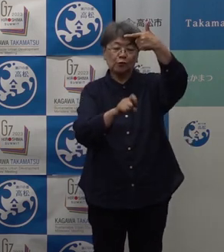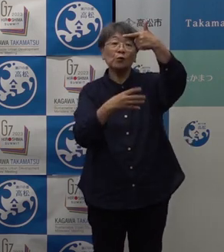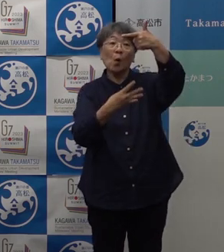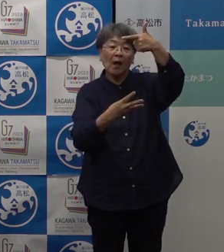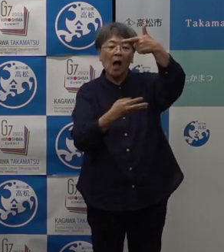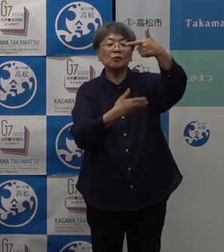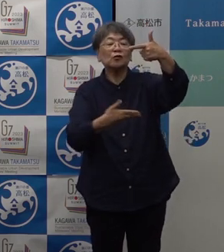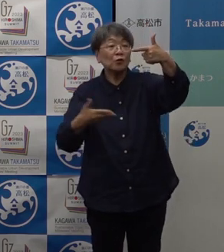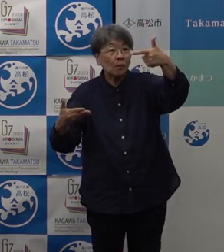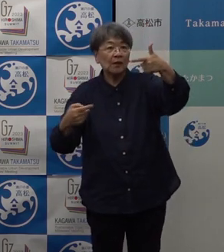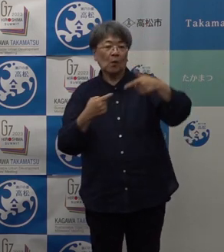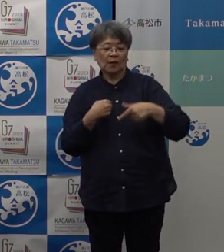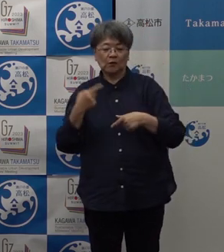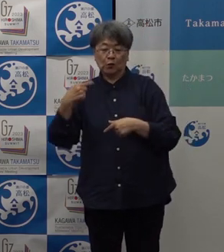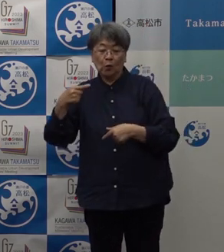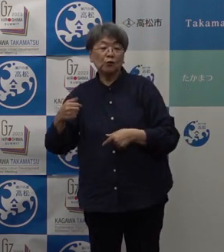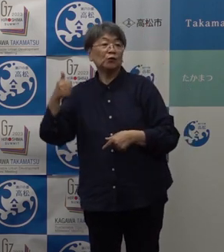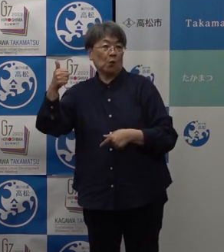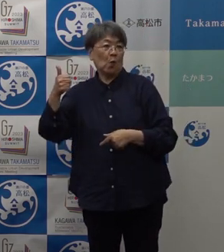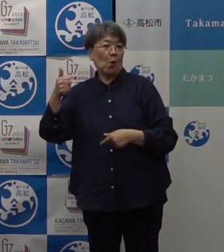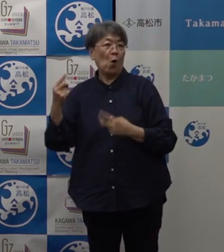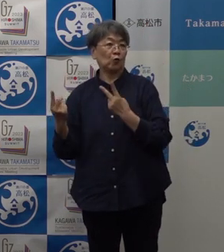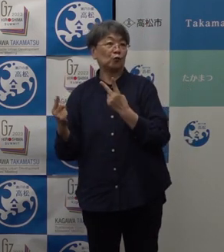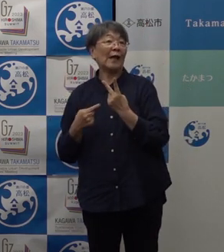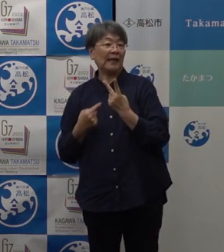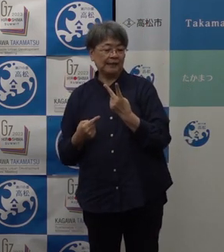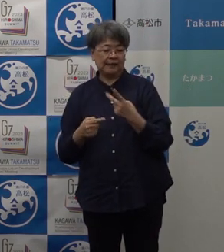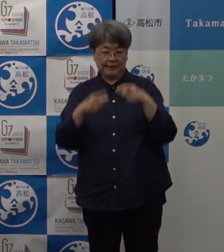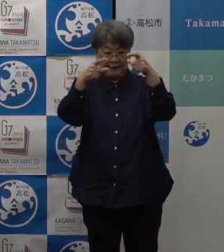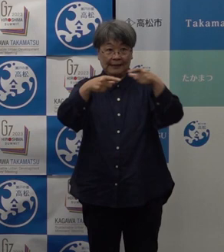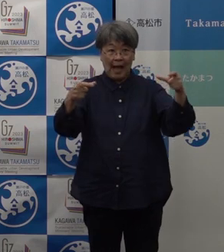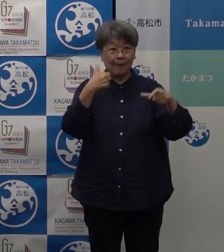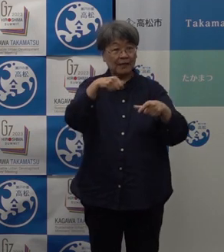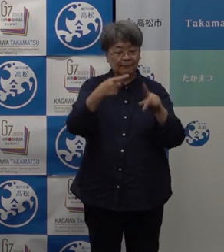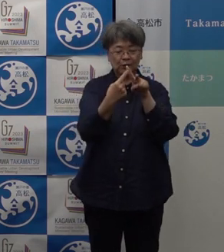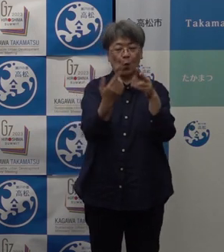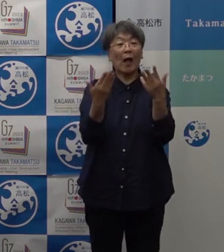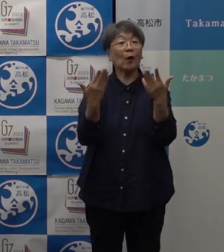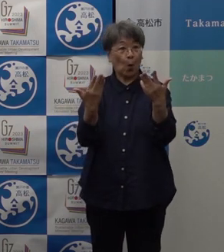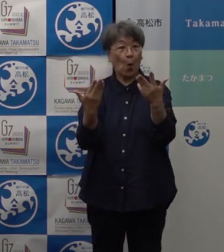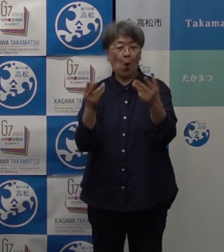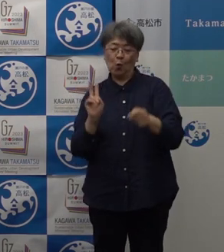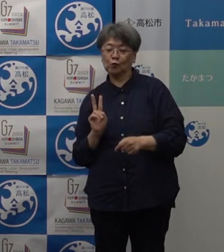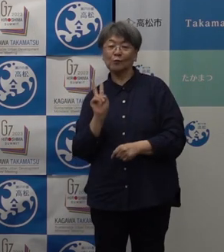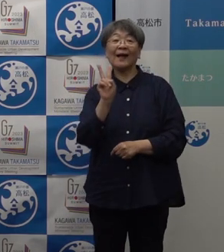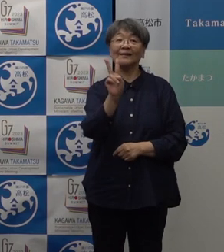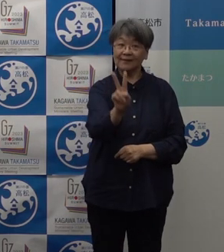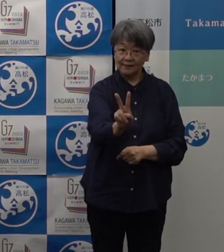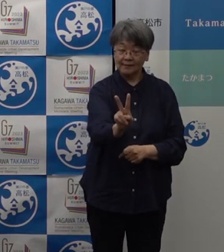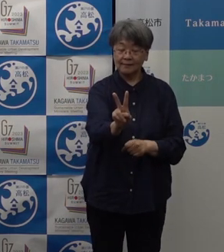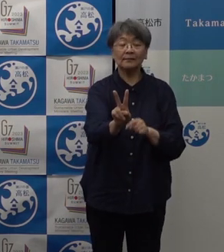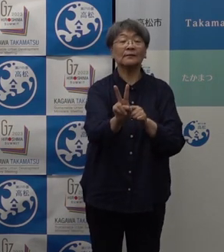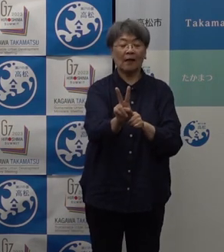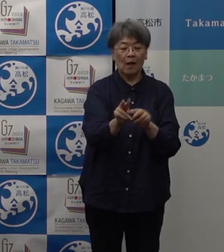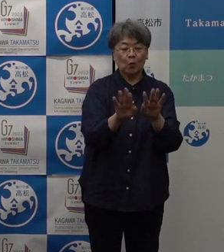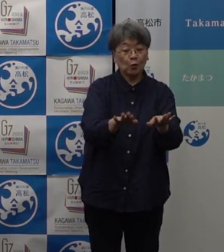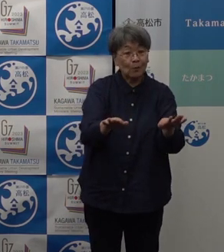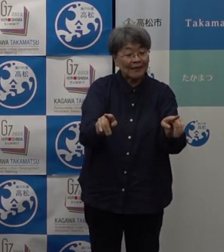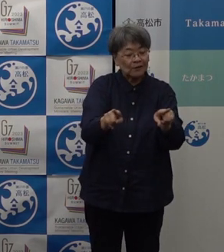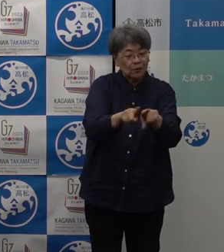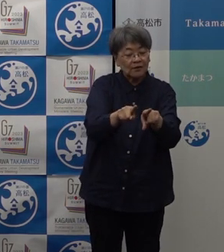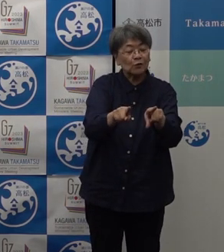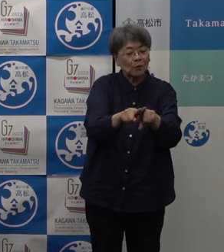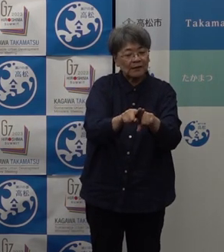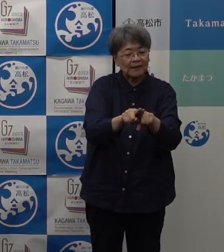水曜日には私と教育長が北南小学校を訪問いたしまして、子どもたちと一